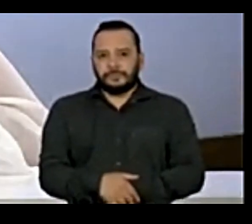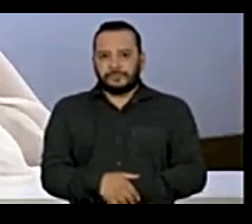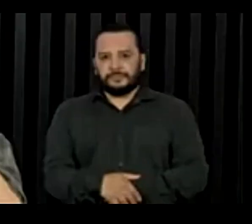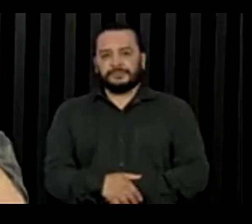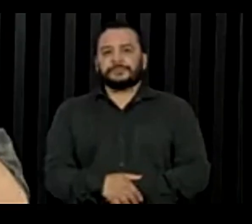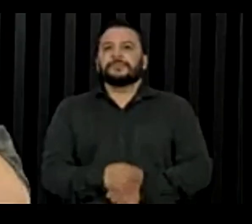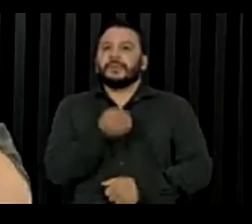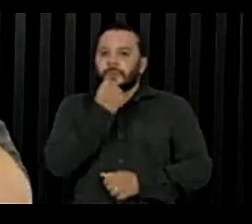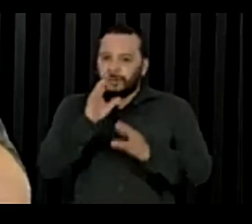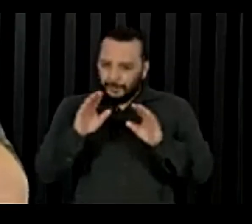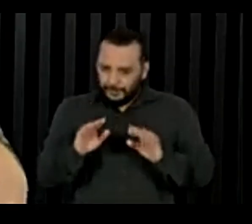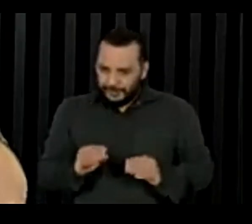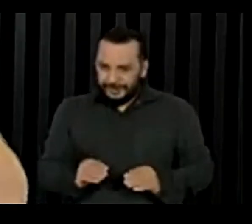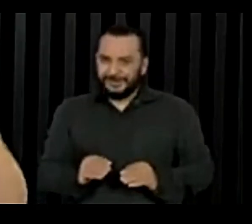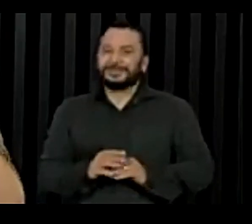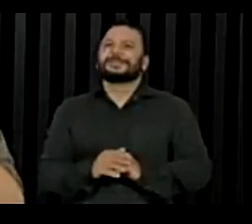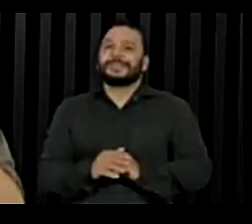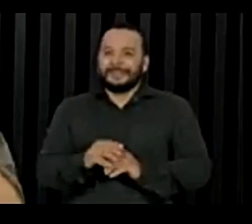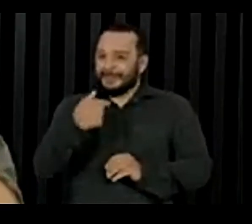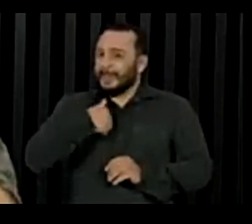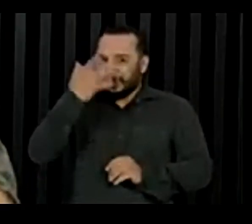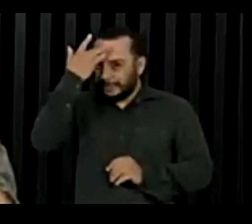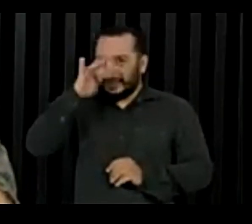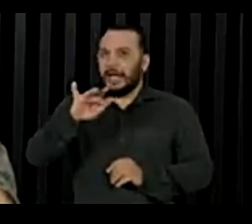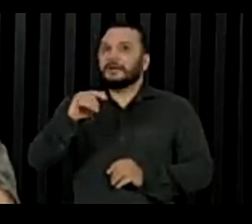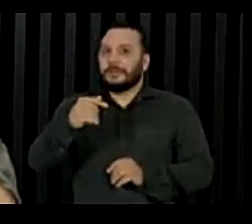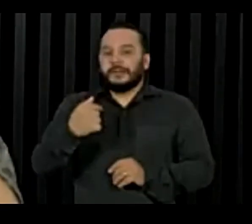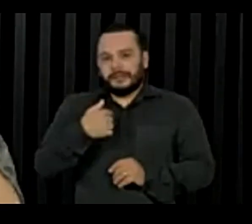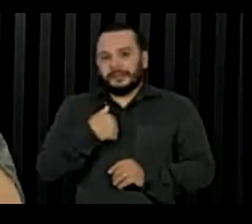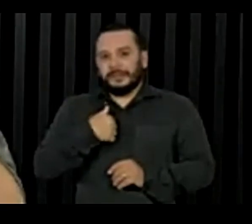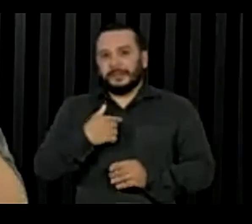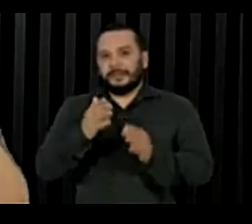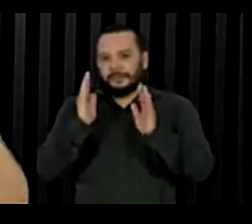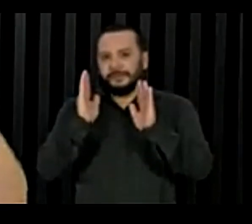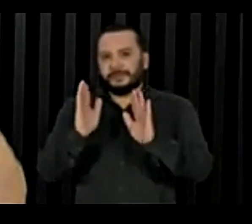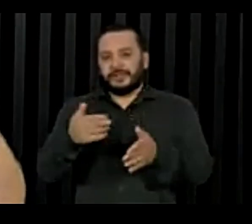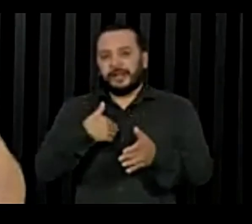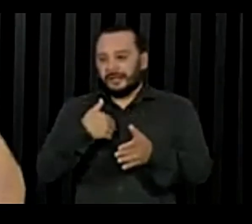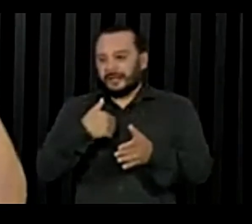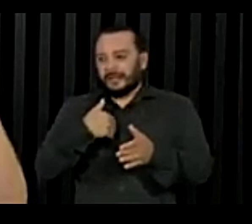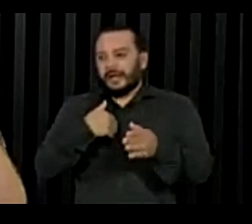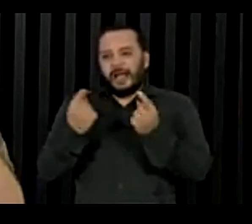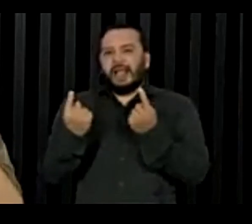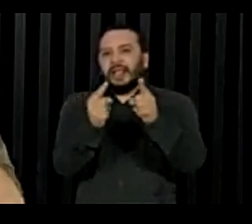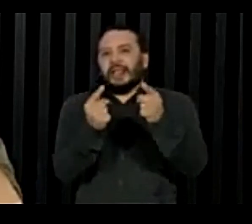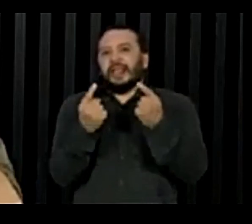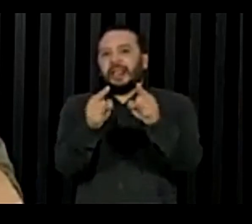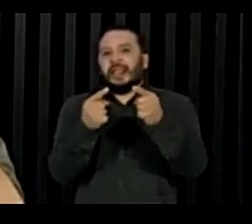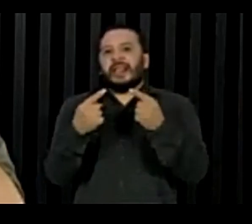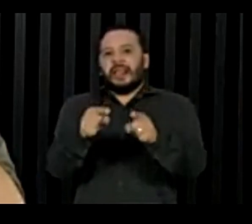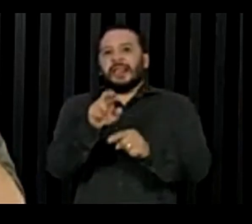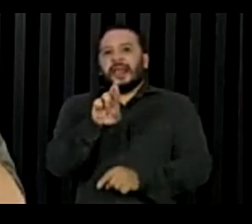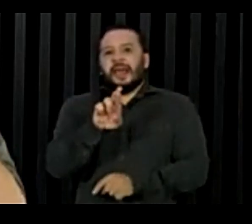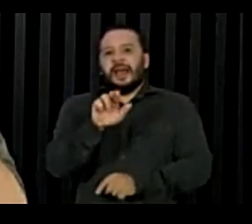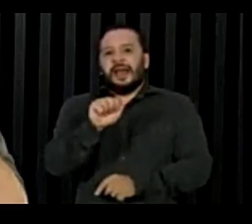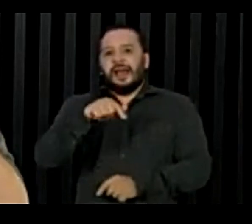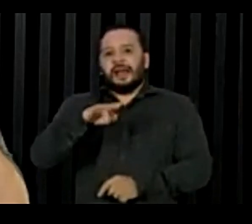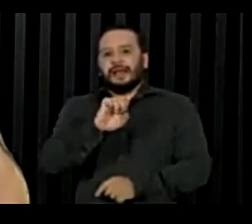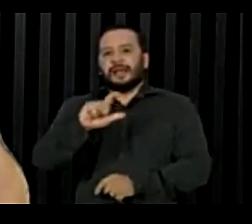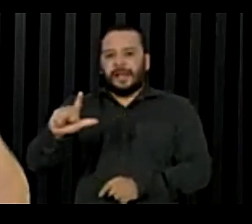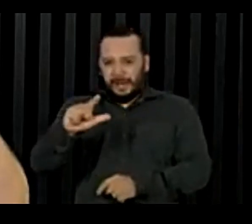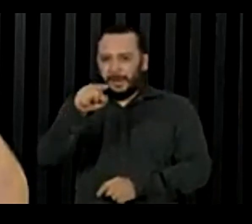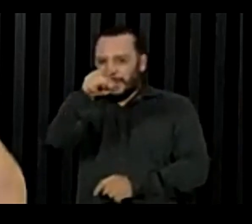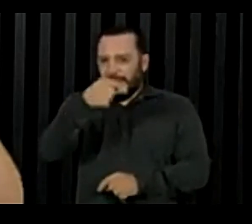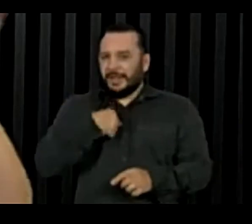Raquel, boa noite. Realmente, para quem não sabe, já fui um hater de Raquel Sherazade, já escrevi texto no Facebook contra ela. Eu acho que a